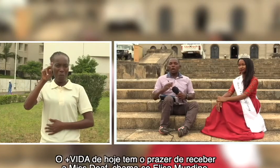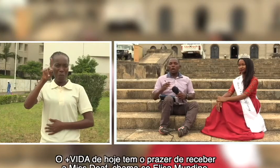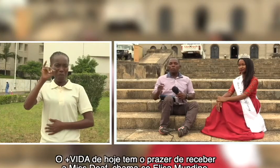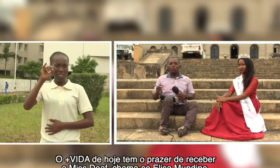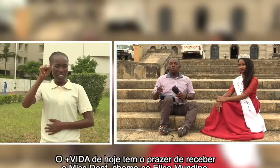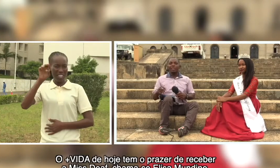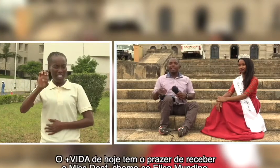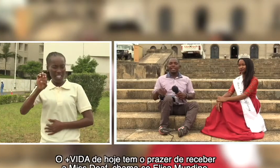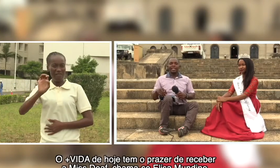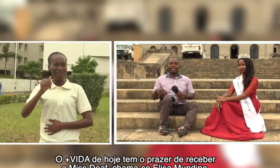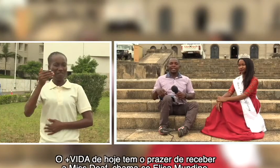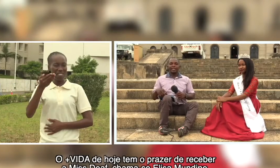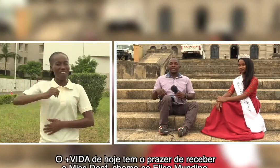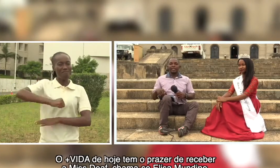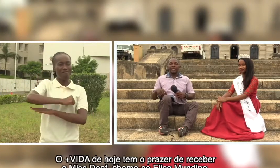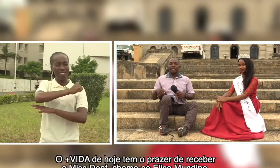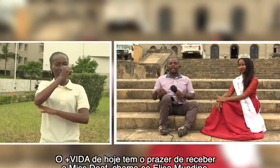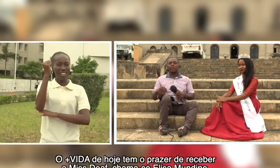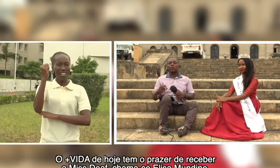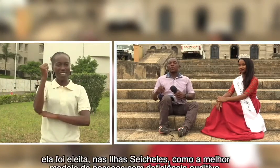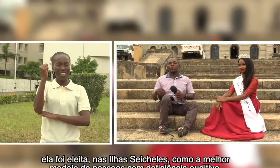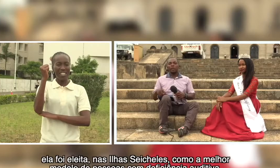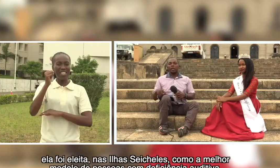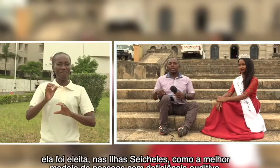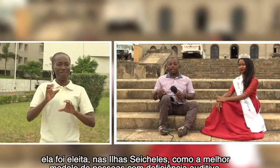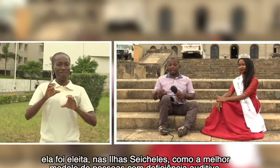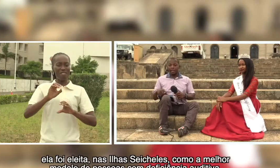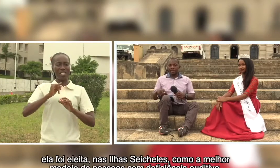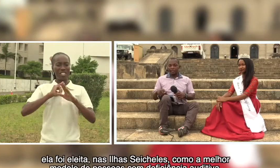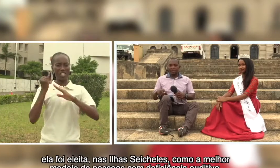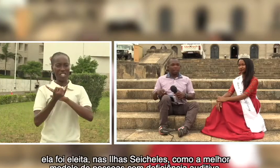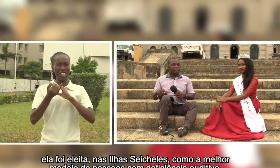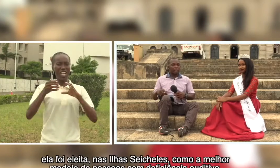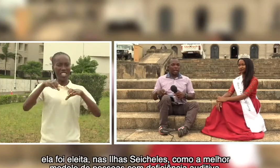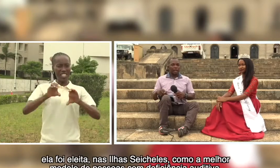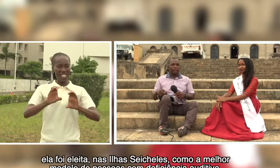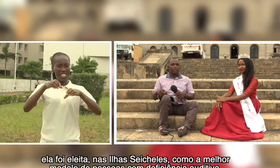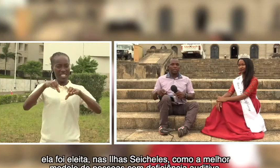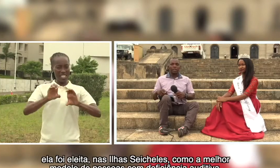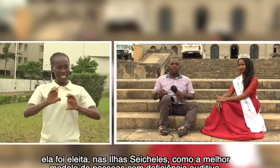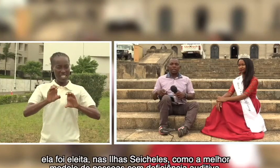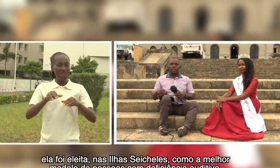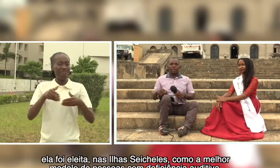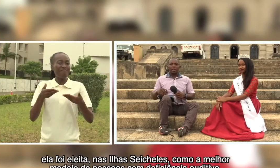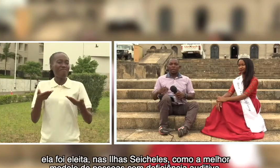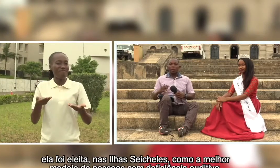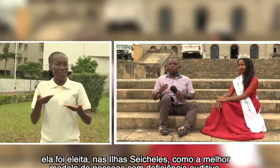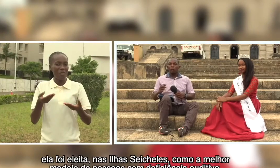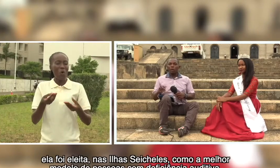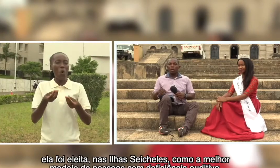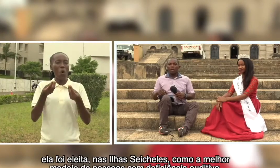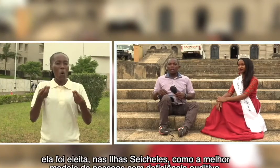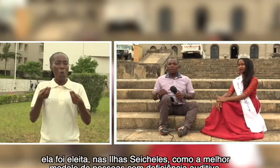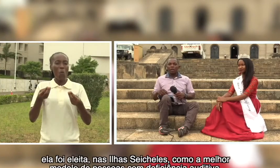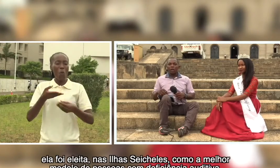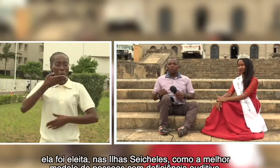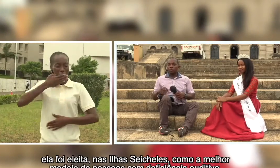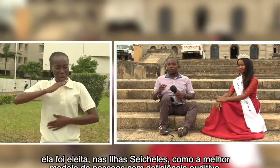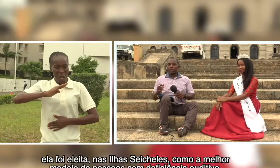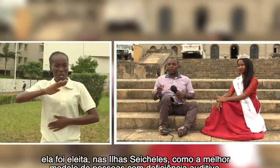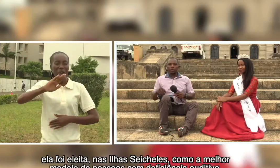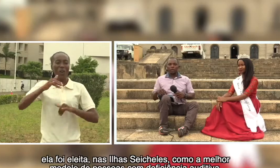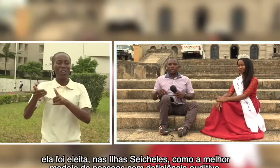Mundine, que ela ganhou nas Ilhas Seychelles como a